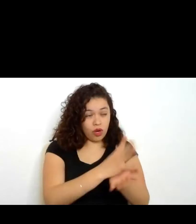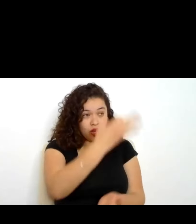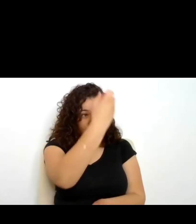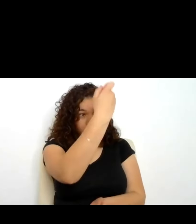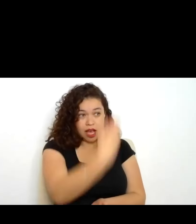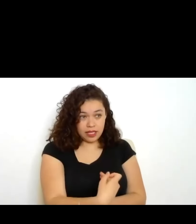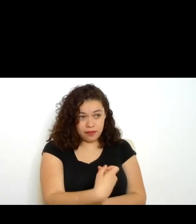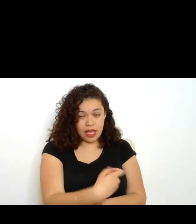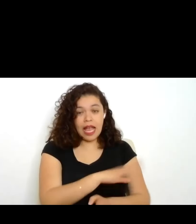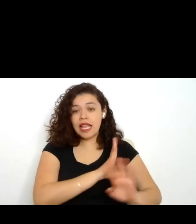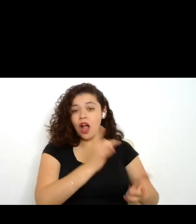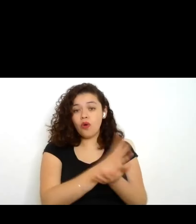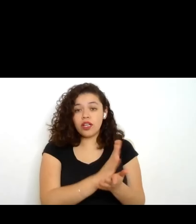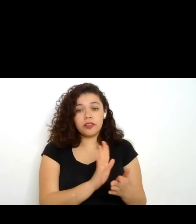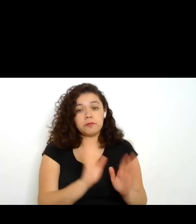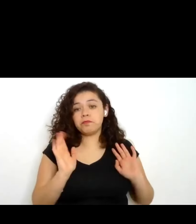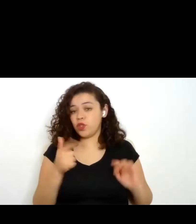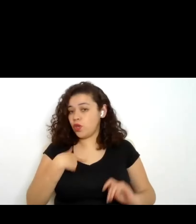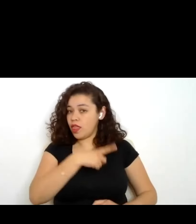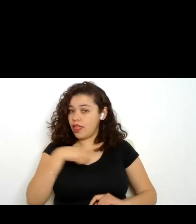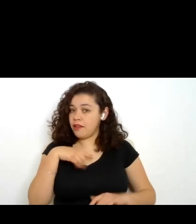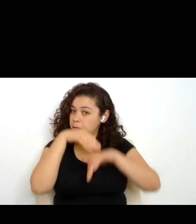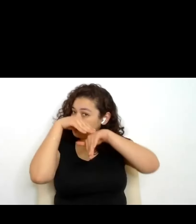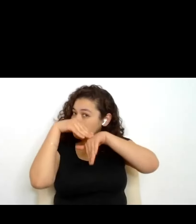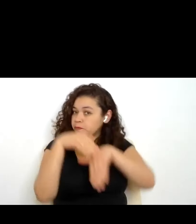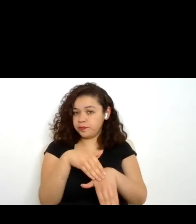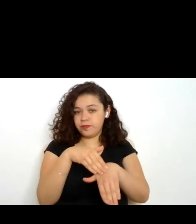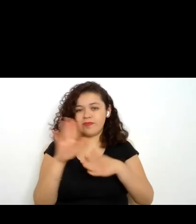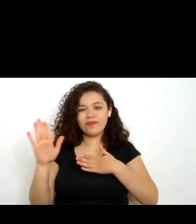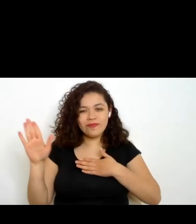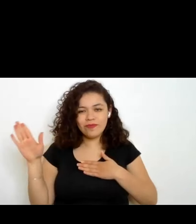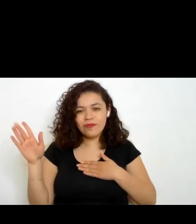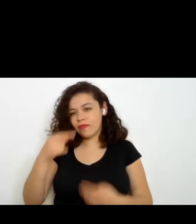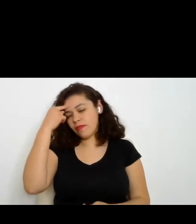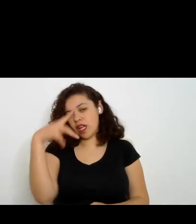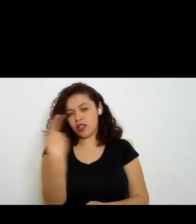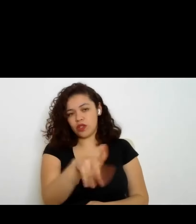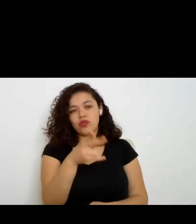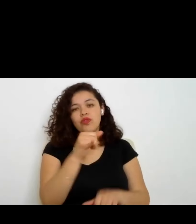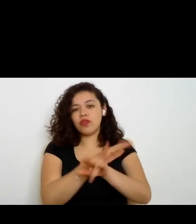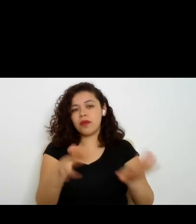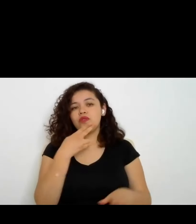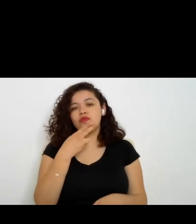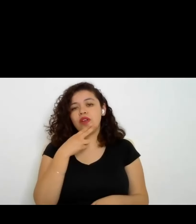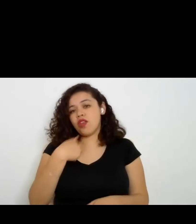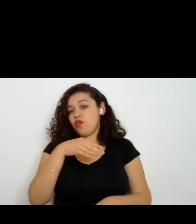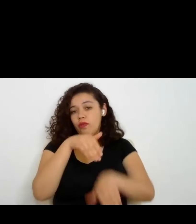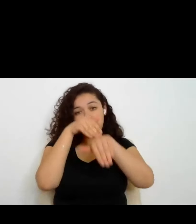una lealtad a los titulares en el uso de su